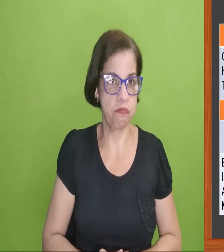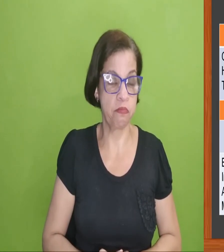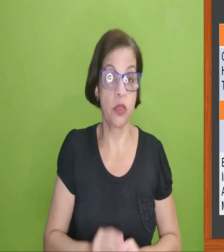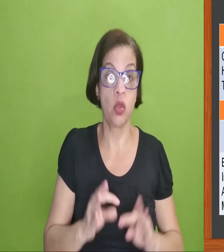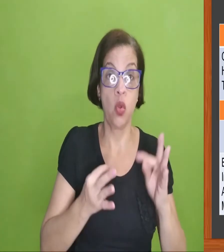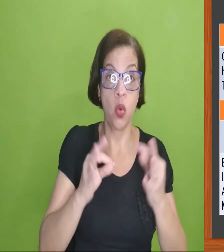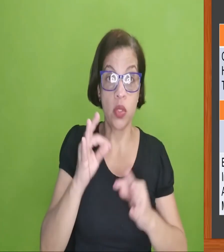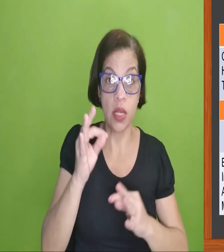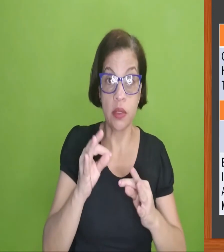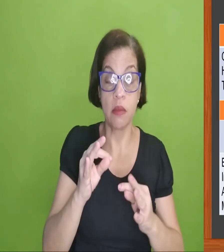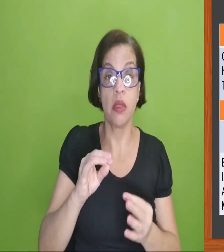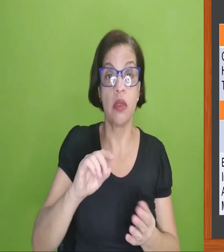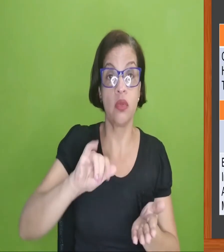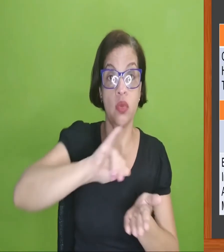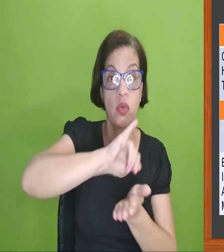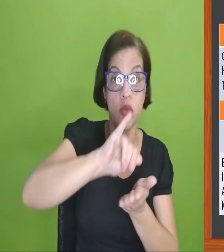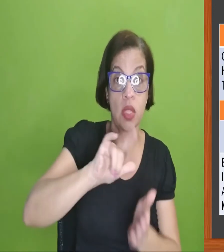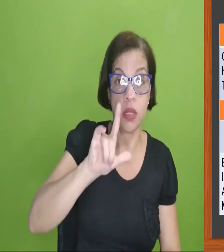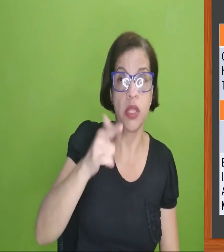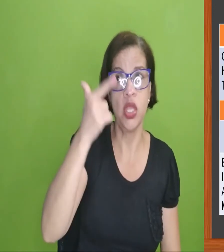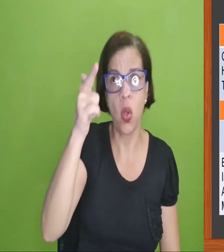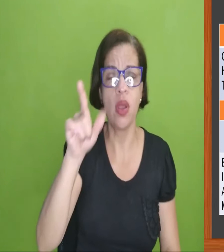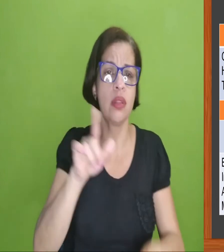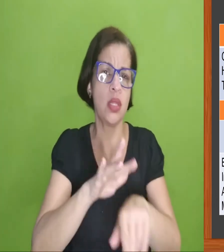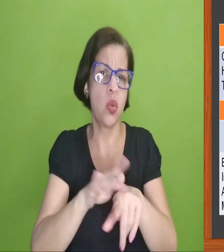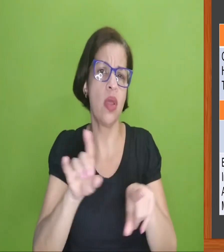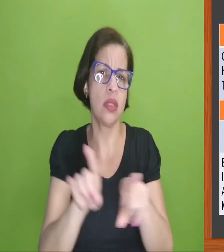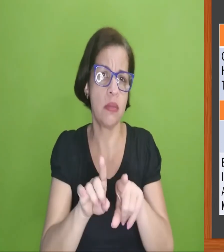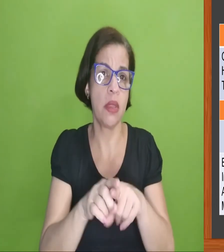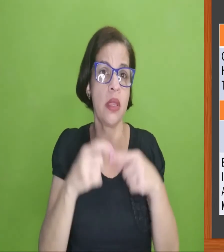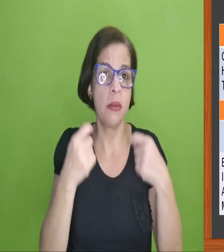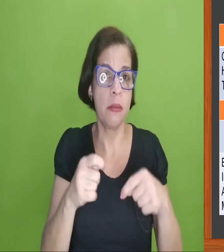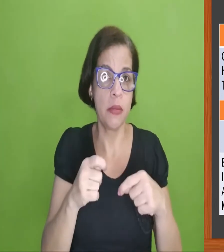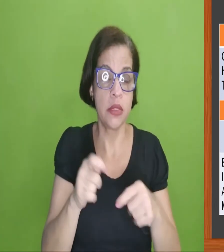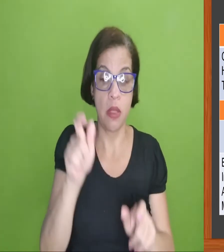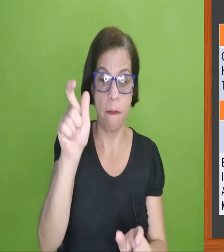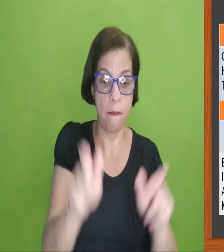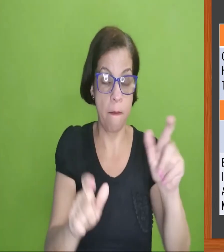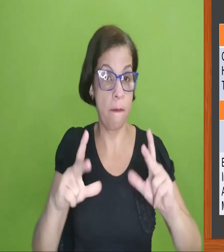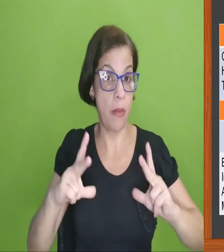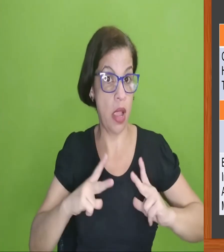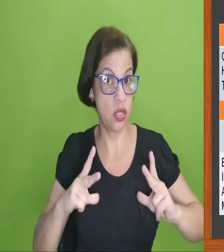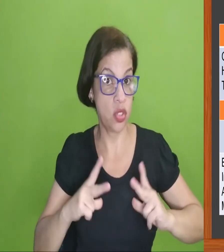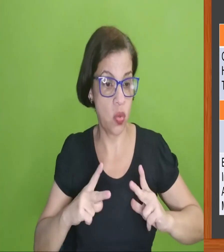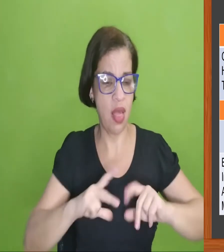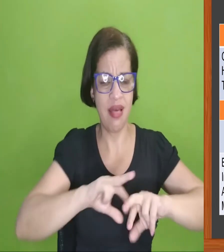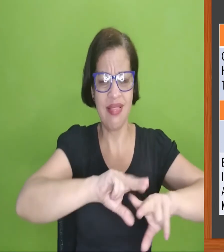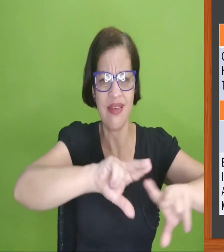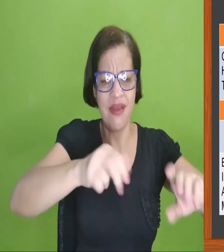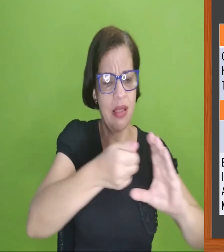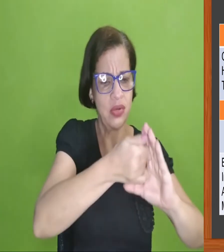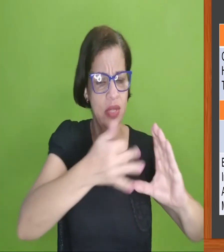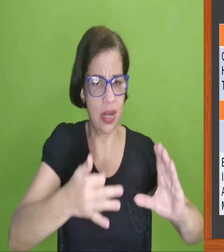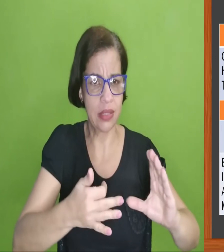O tratamento das dislipidemias, como em outras enfermidades, deve ser individualizado e considerar vários